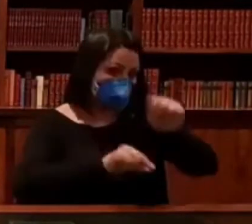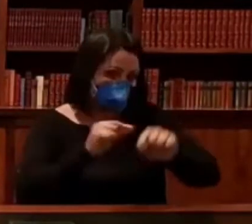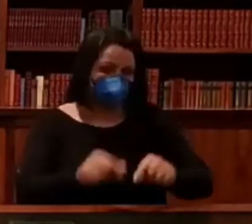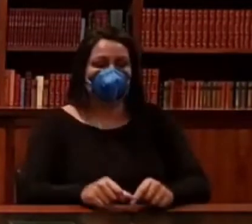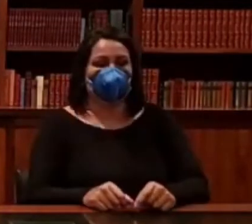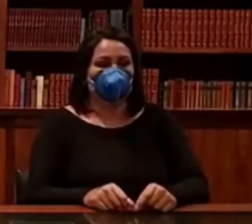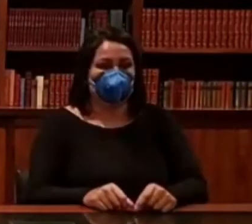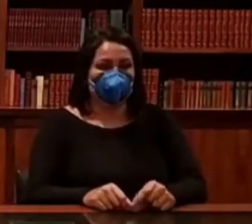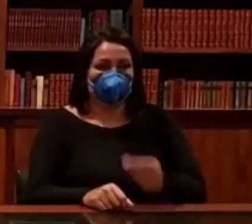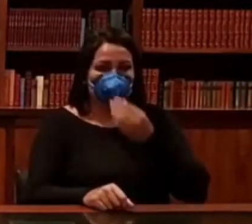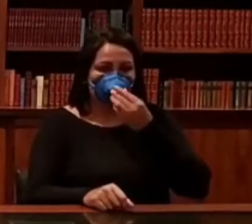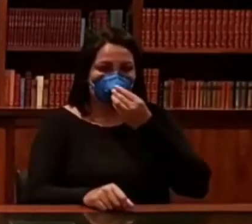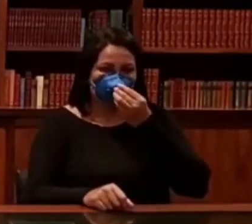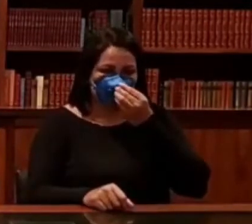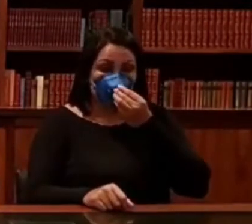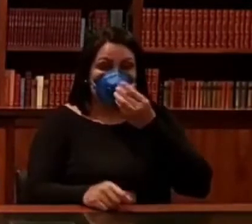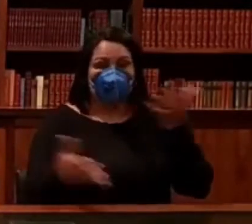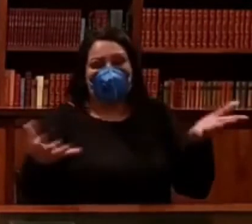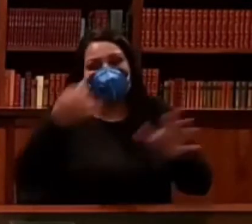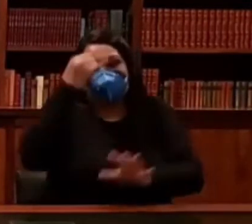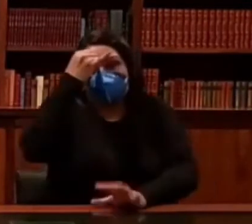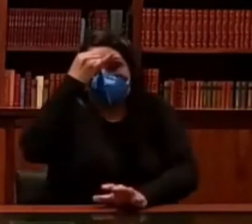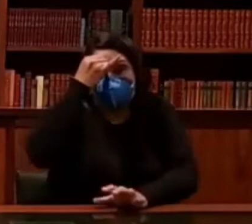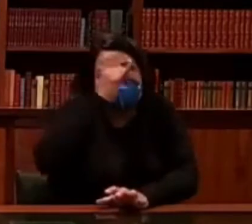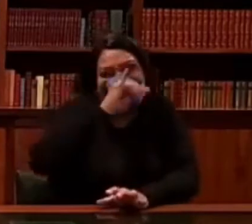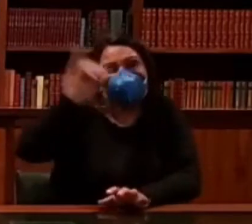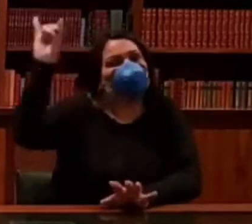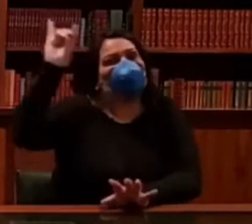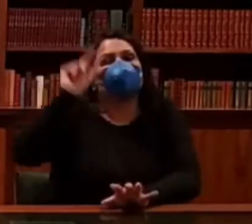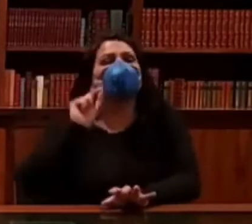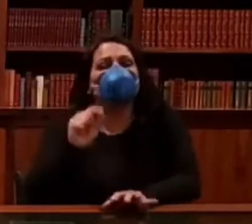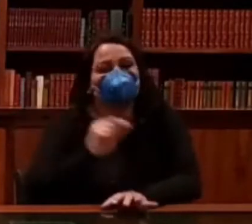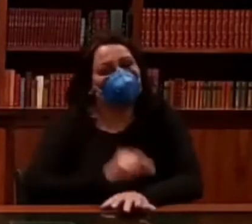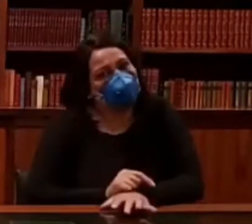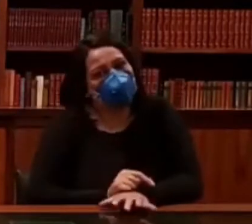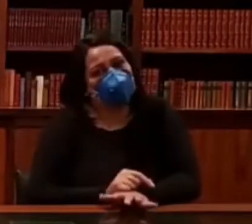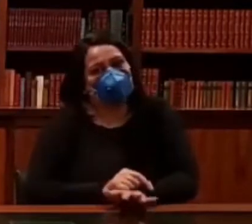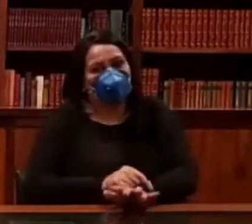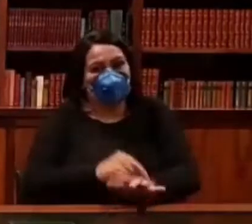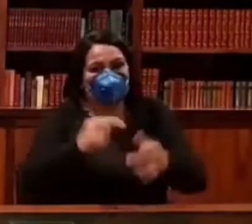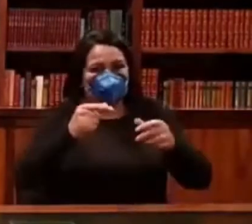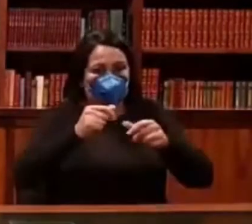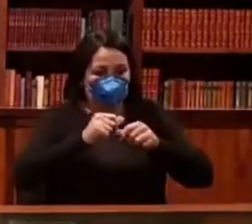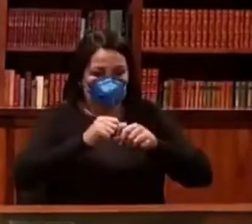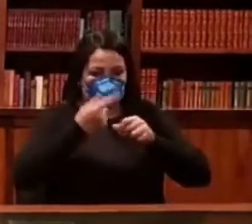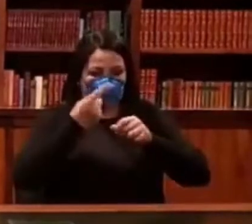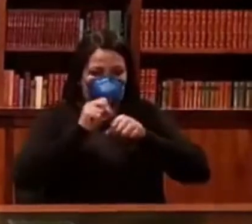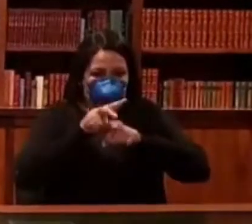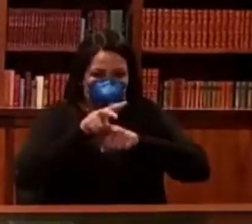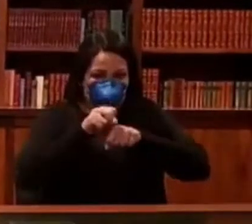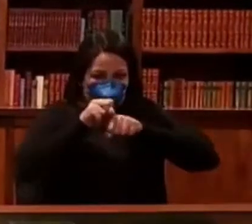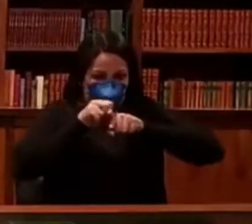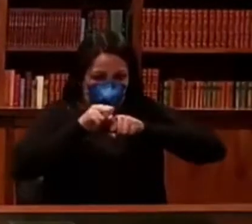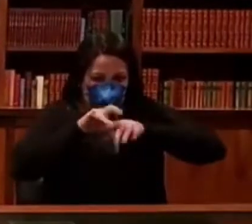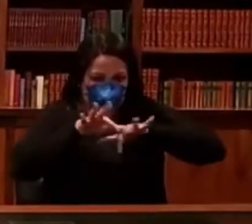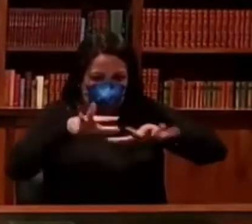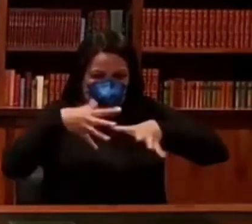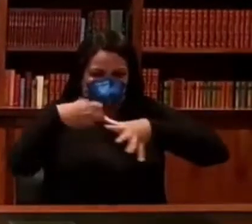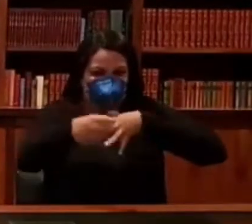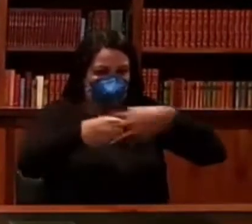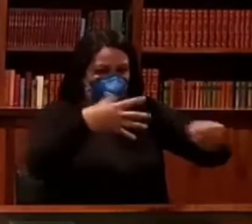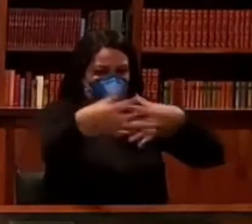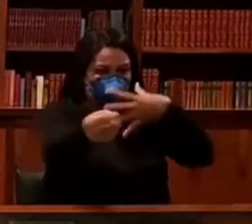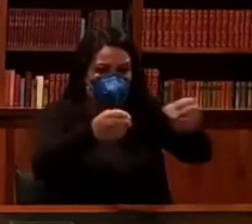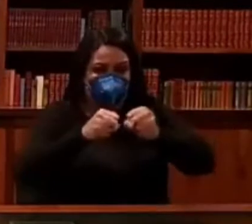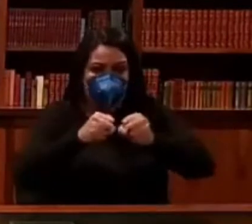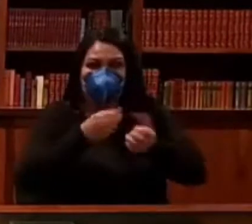é evitar cautela, que haja uma explosão de pessoas infectadas, porque os hospitais não dariam